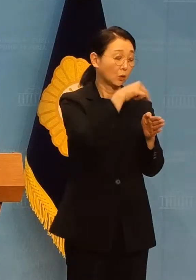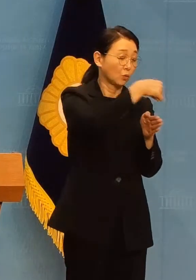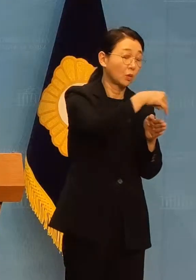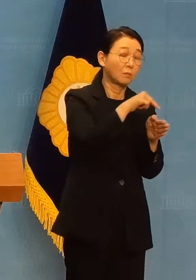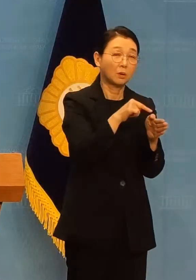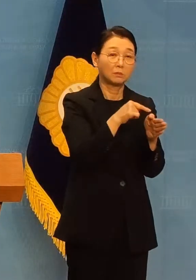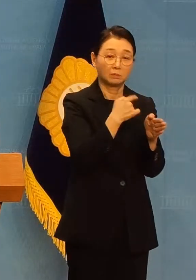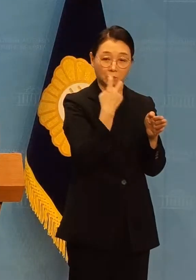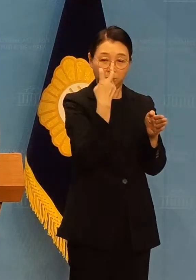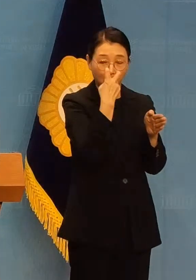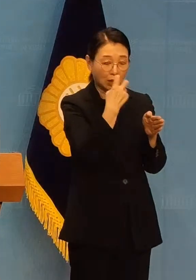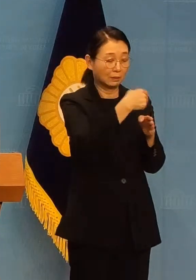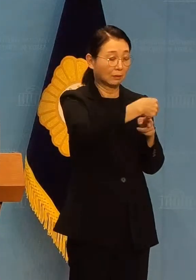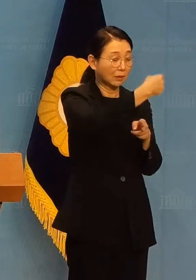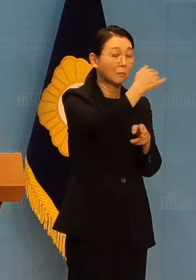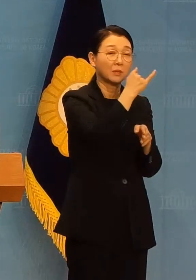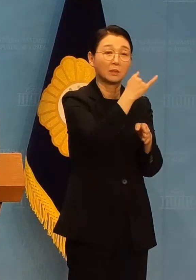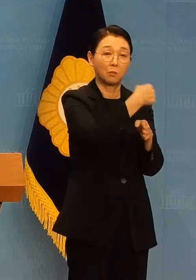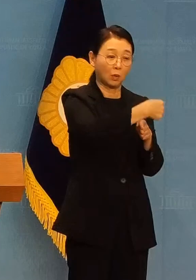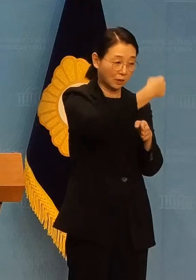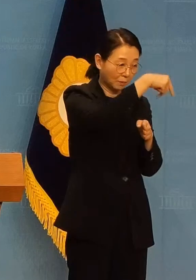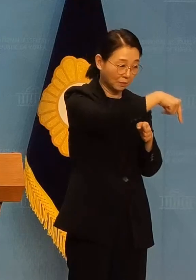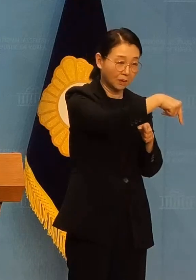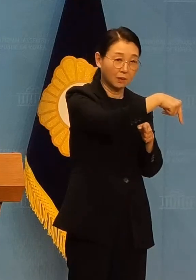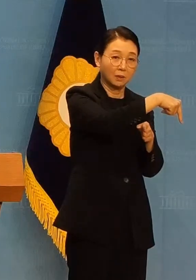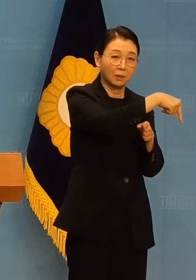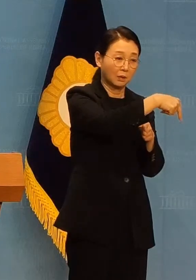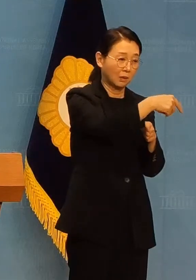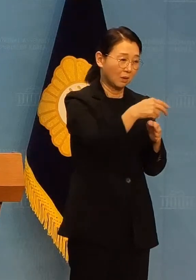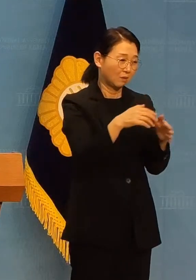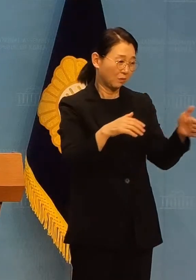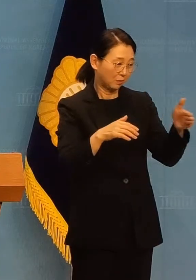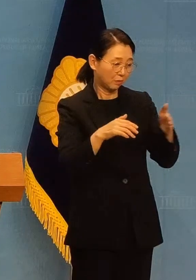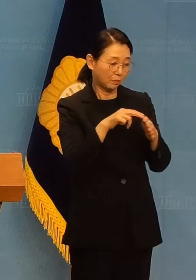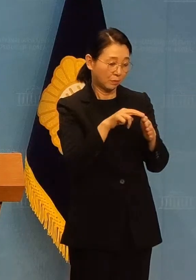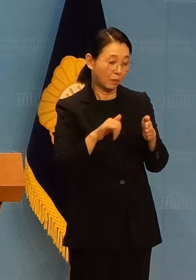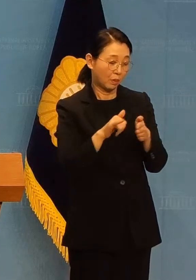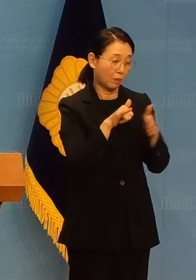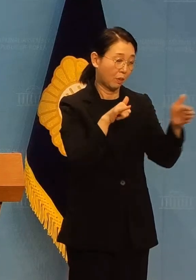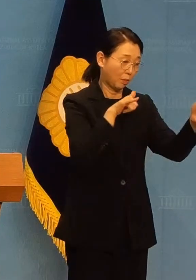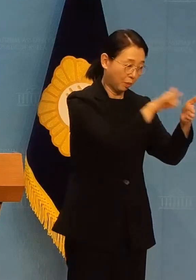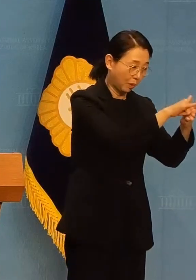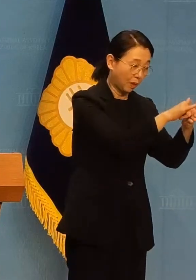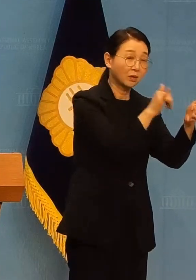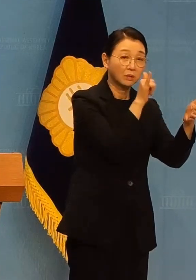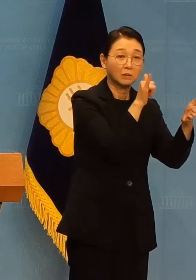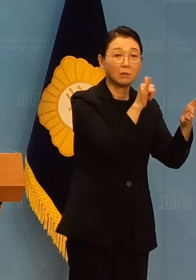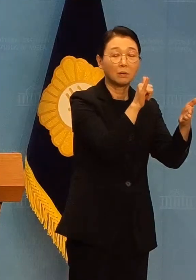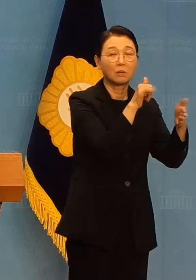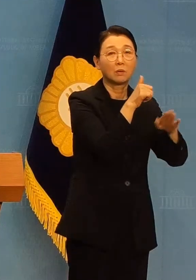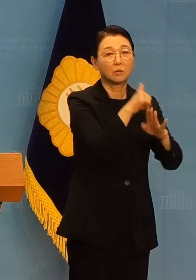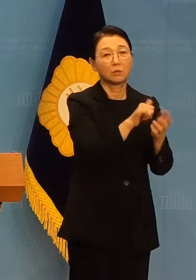보안단장이 있습니다. 보안단장을 충돌했다 하더라도 사망자는